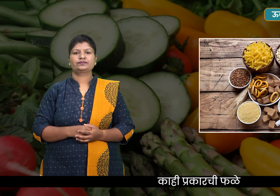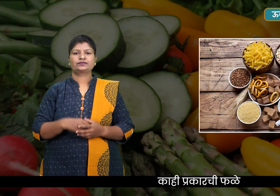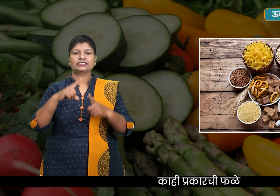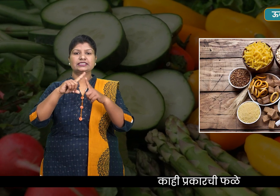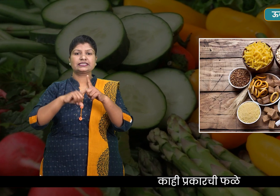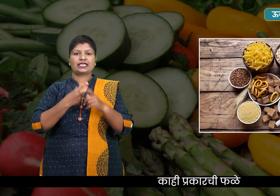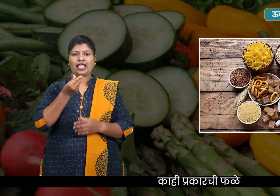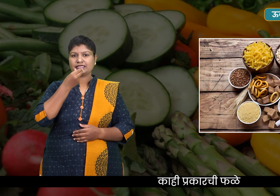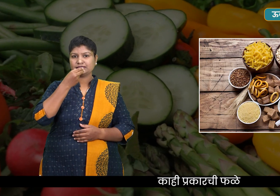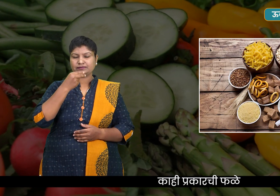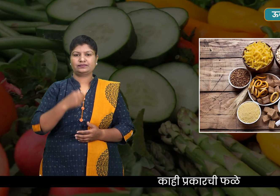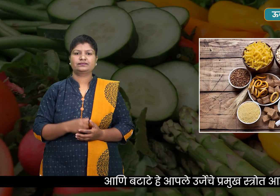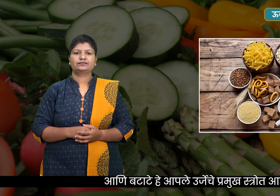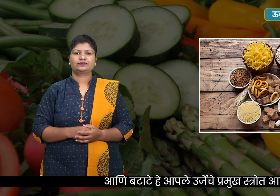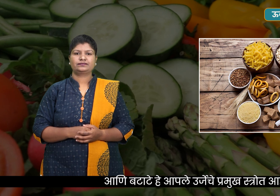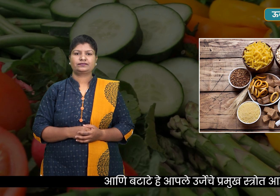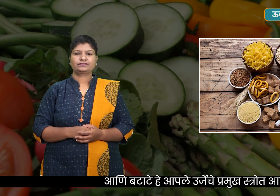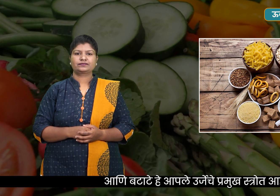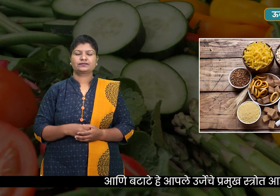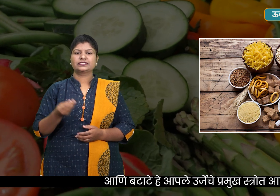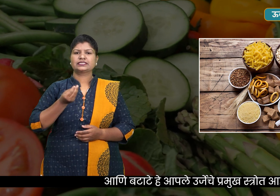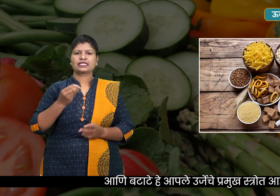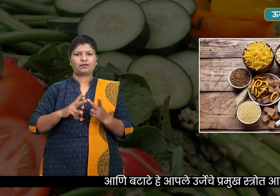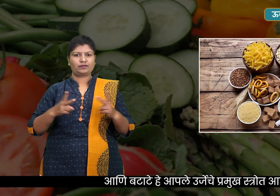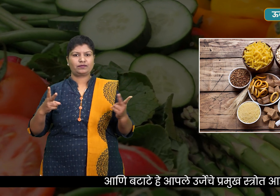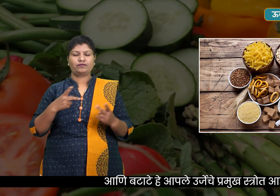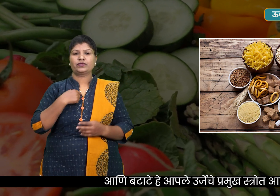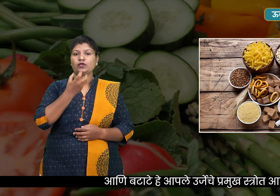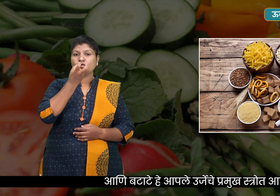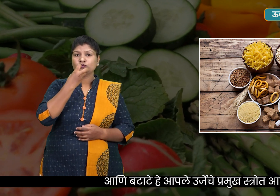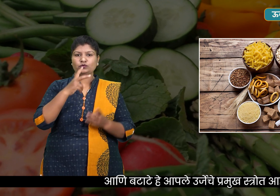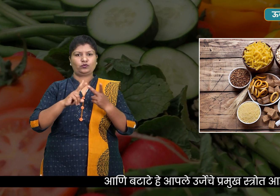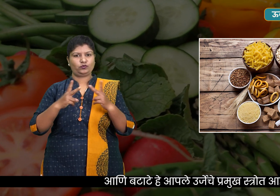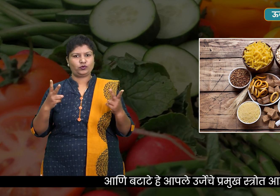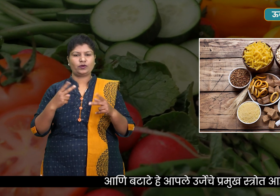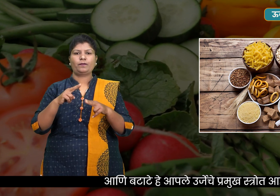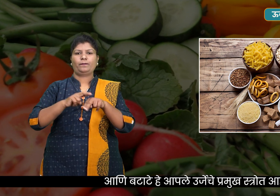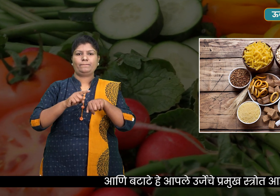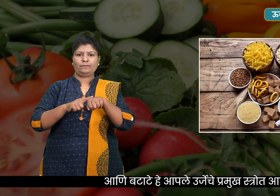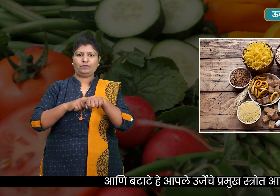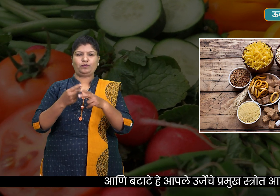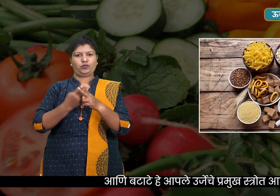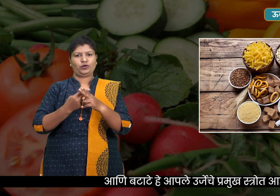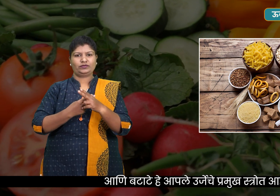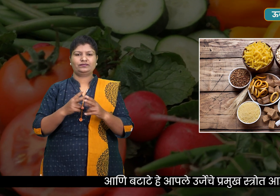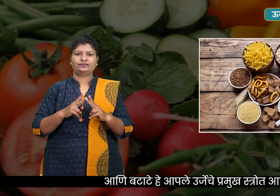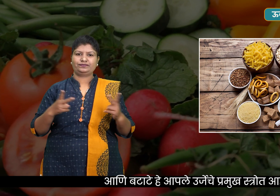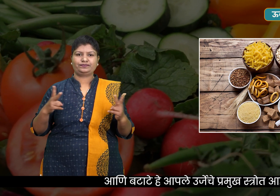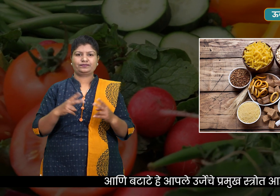आणि काही प्रकारची फळे आणि बटाटे हे आपले ऊर्जेचे प्रमुख स्रोत आहेत.